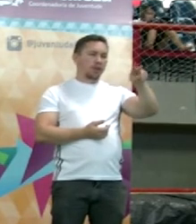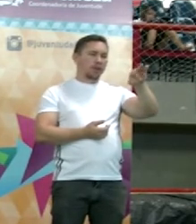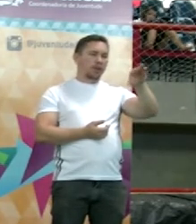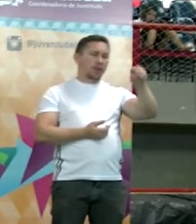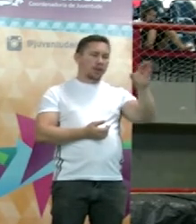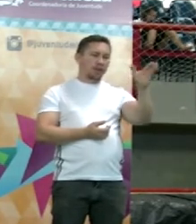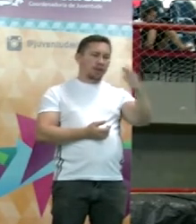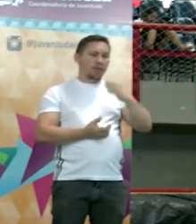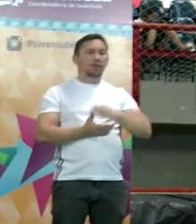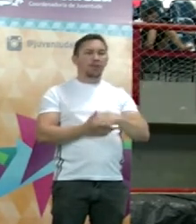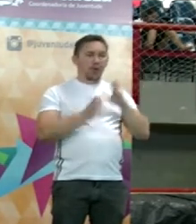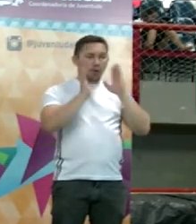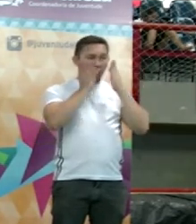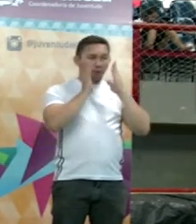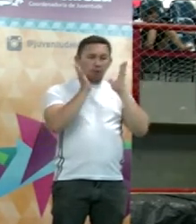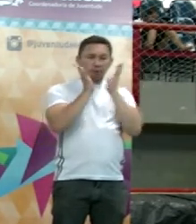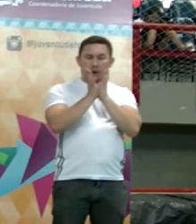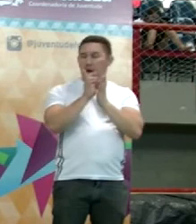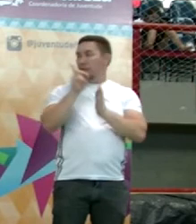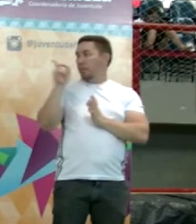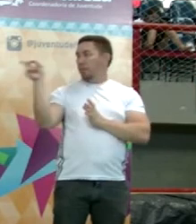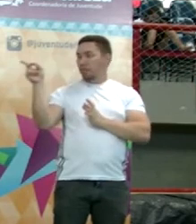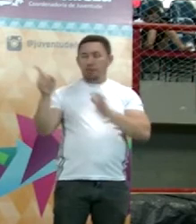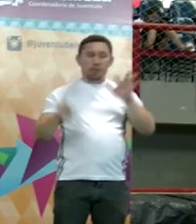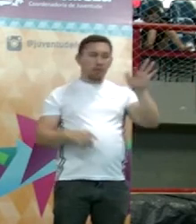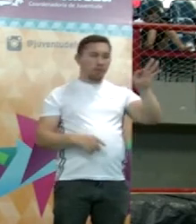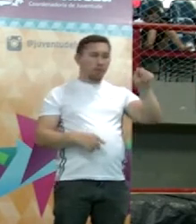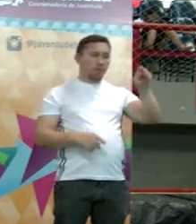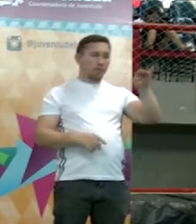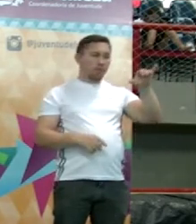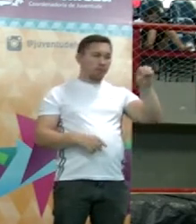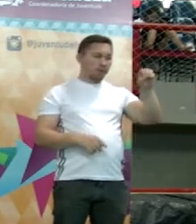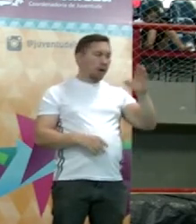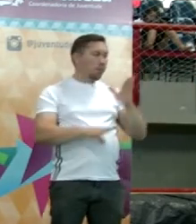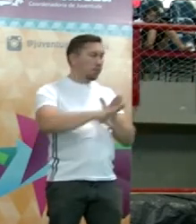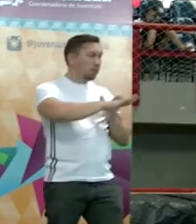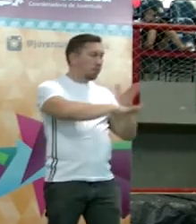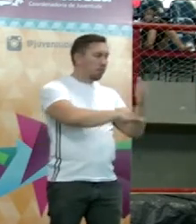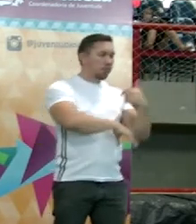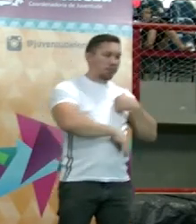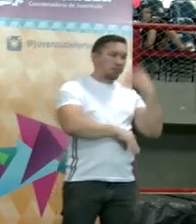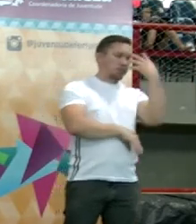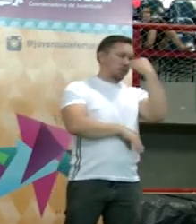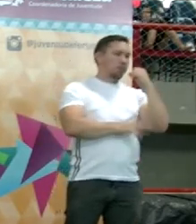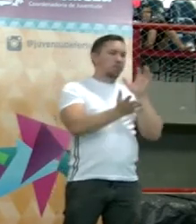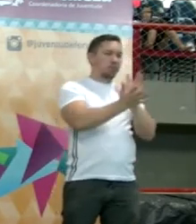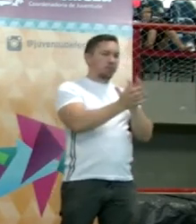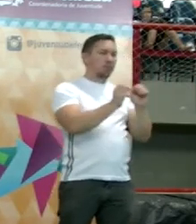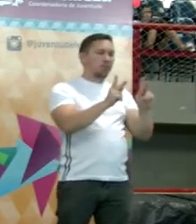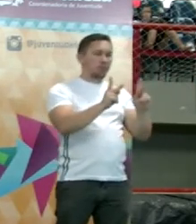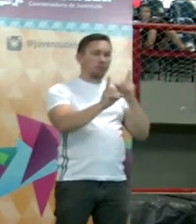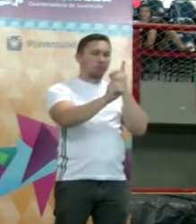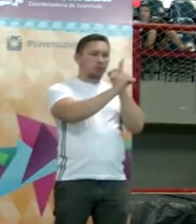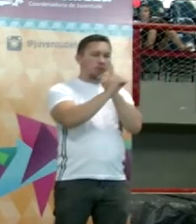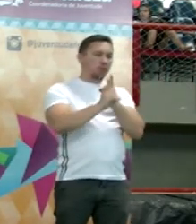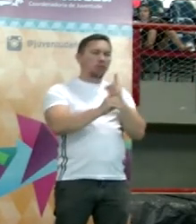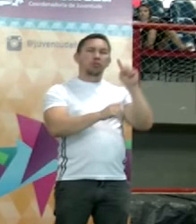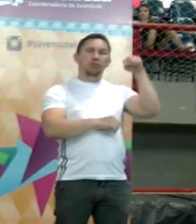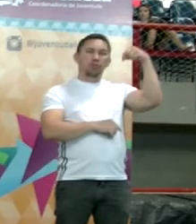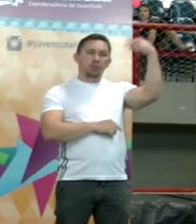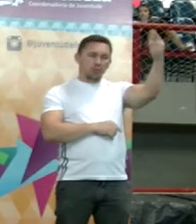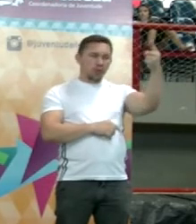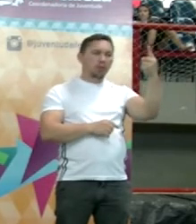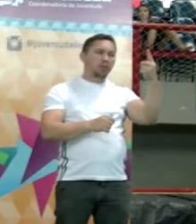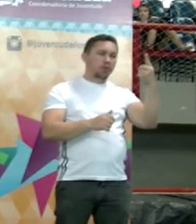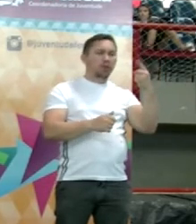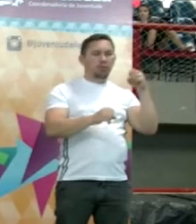Tô no Face do Fábio. Quem tiver adicionado o Fábio vai ser fácil me encontrar lá também. E a gente vai se encontrar em uma outra oportunidade